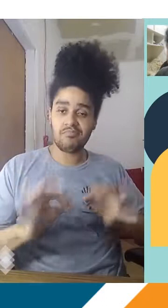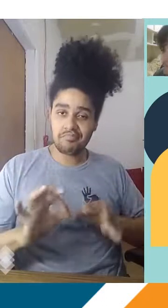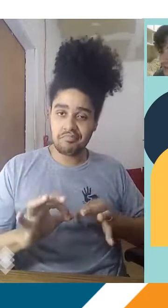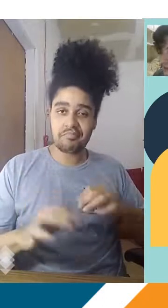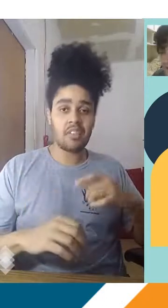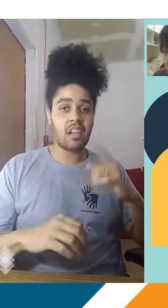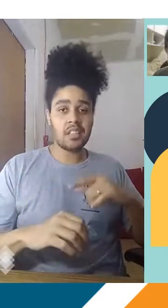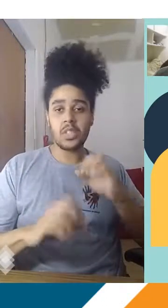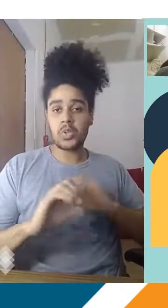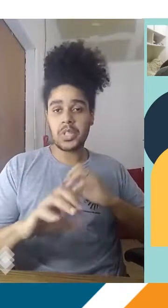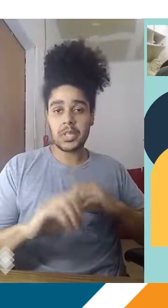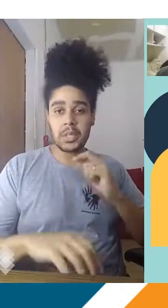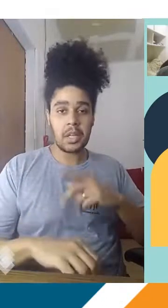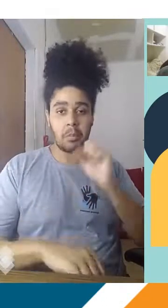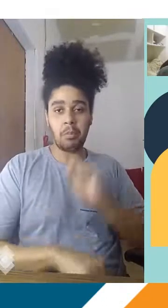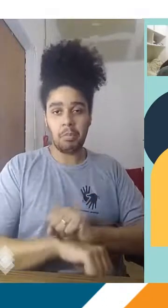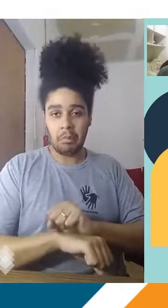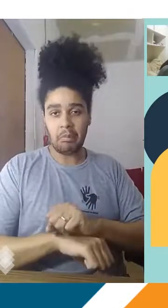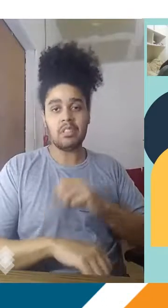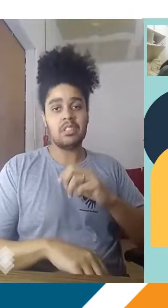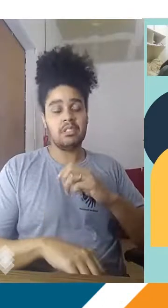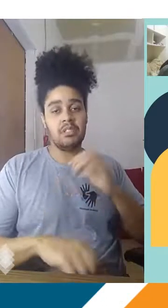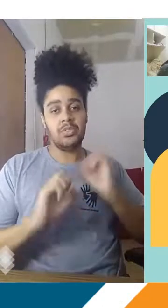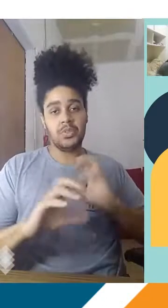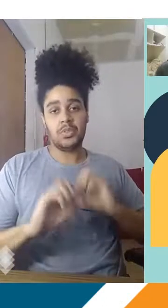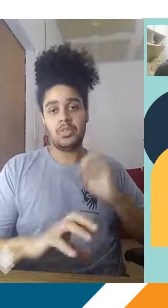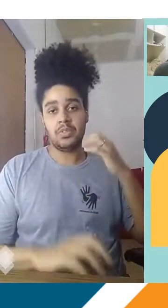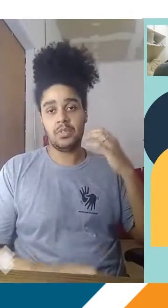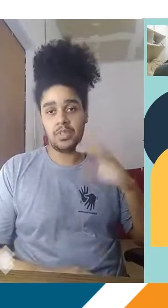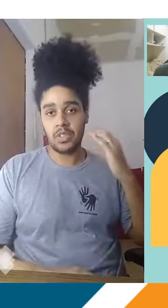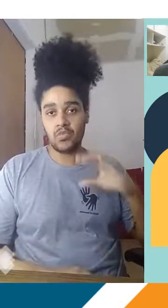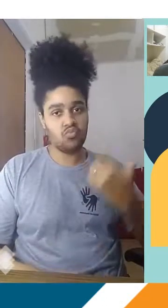não tem... de que a educação é engessada e de que